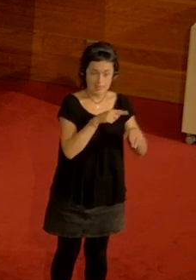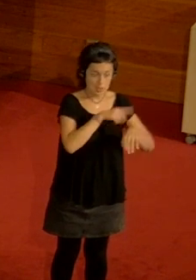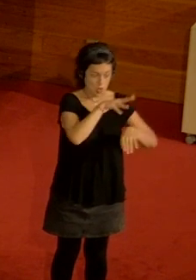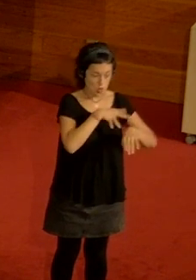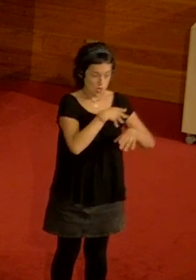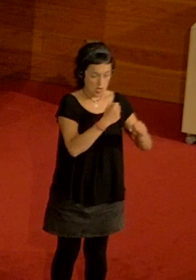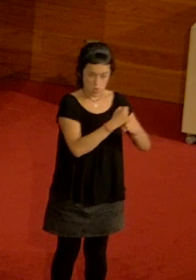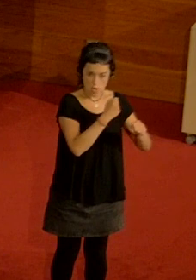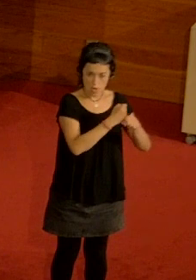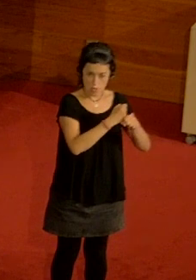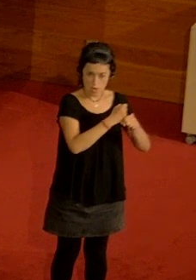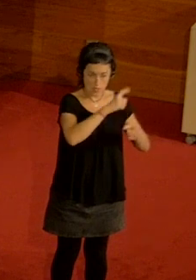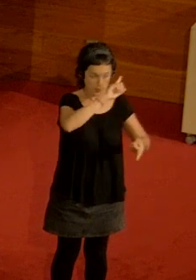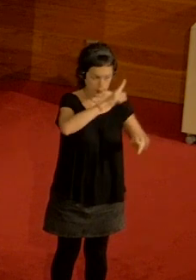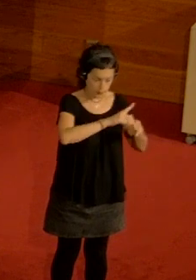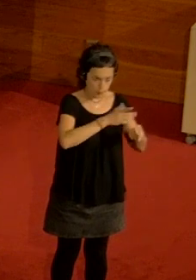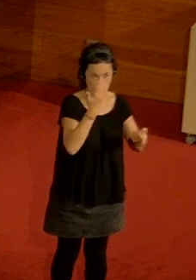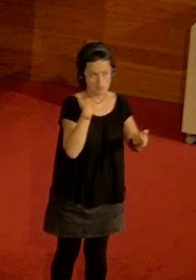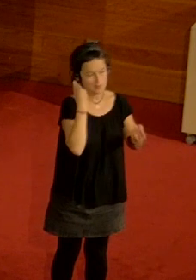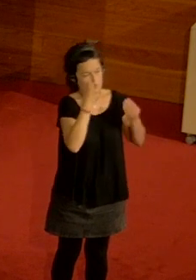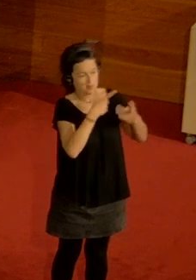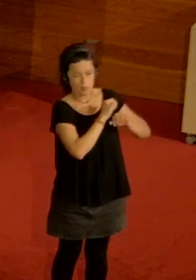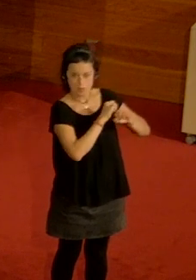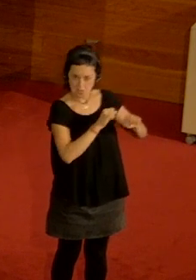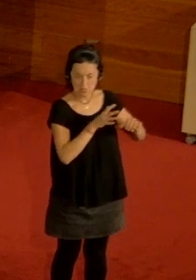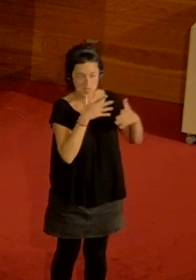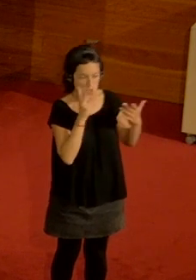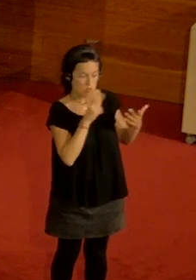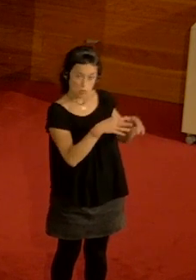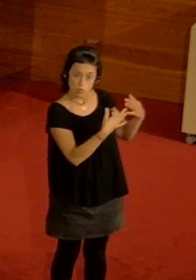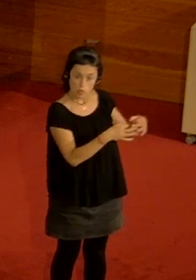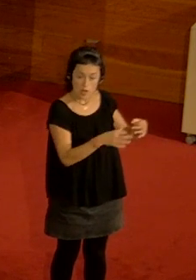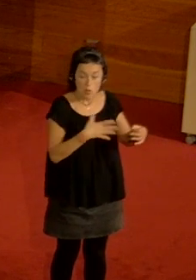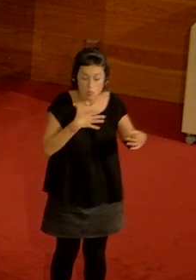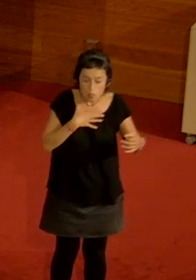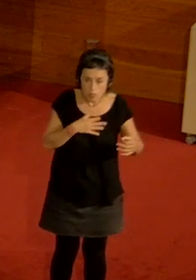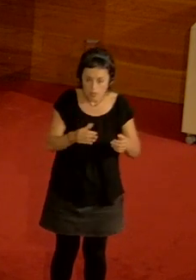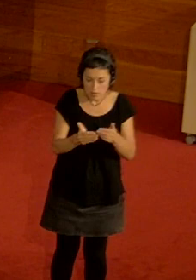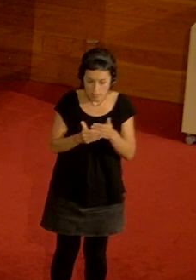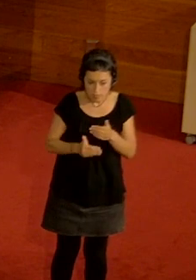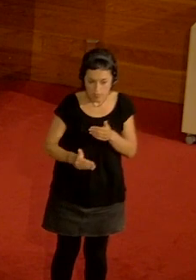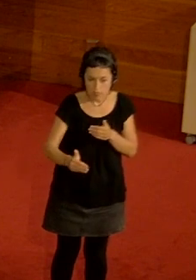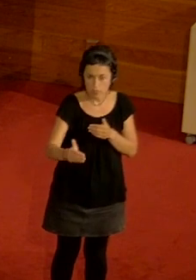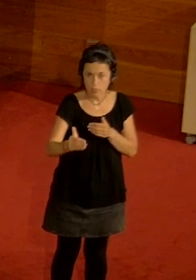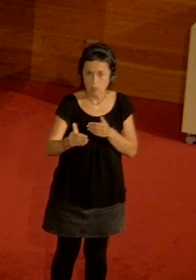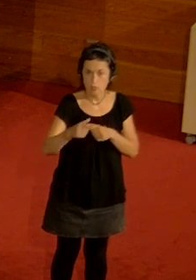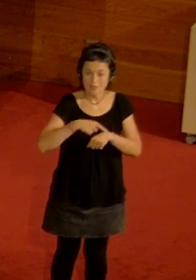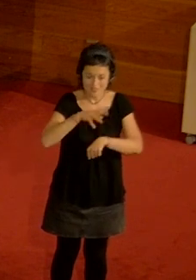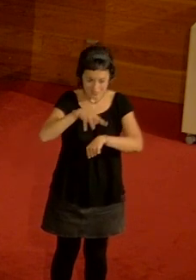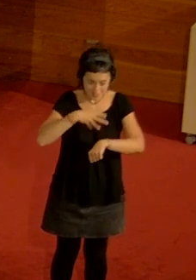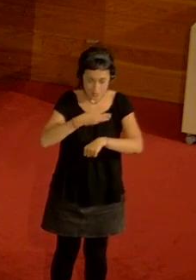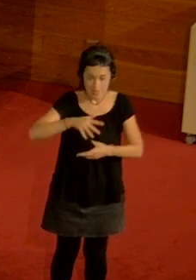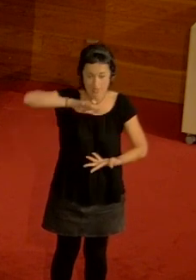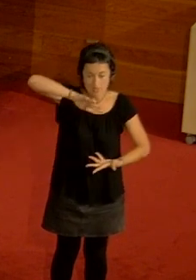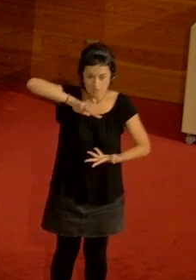entonces Parecía un disparate y ahora hemos normalizado Puede que haya llegado el momento en el que necesitemos reducir esa jornada laboral para que lo